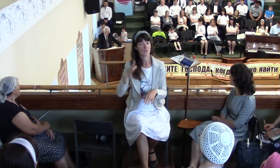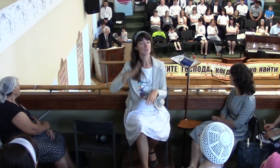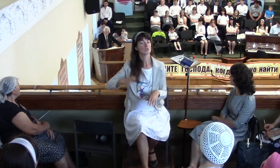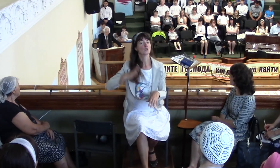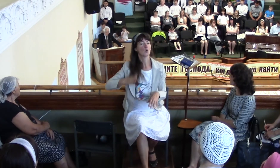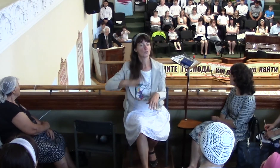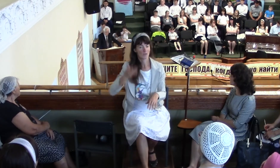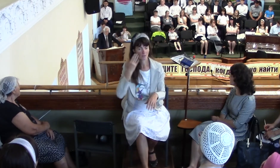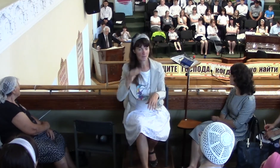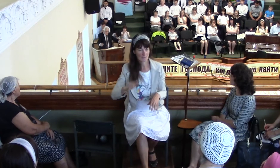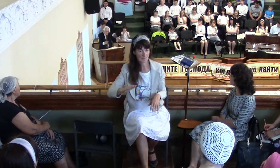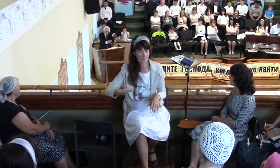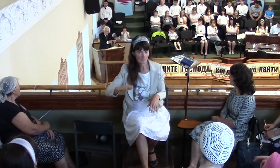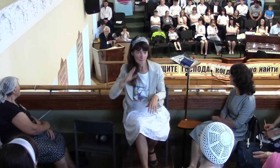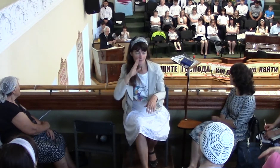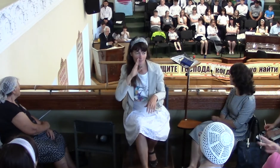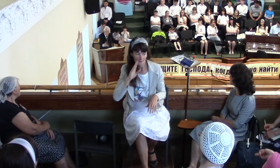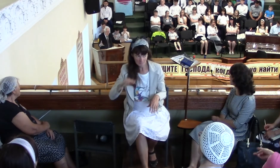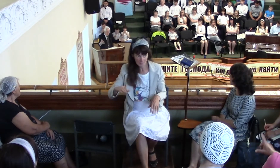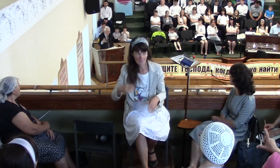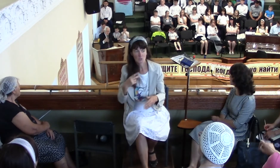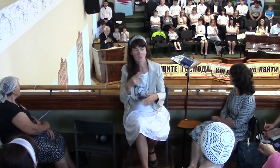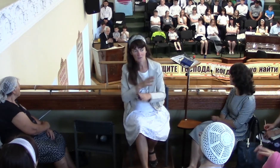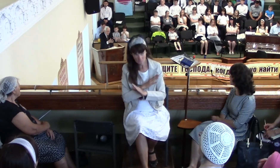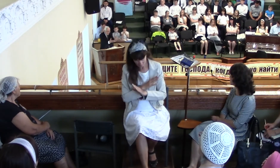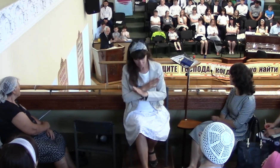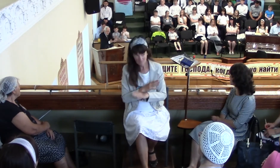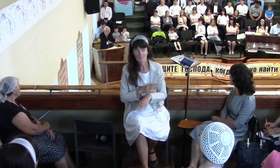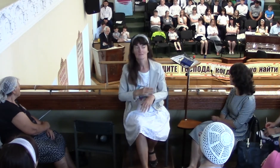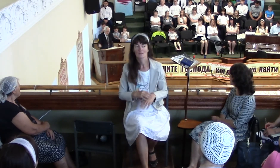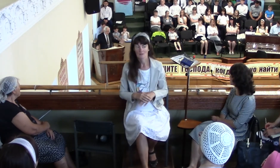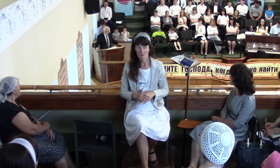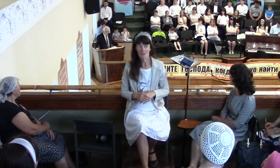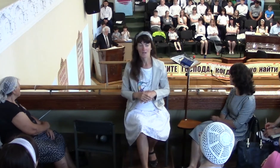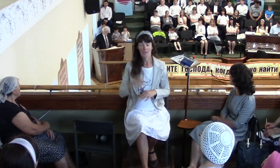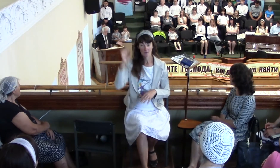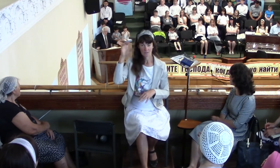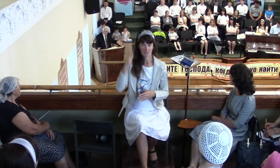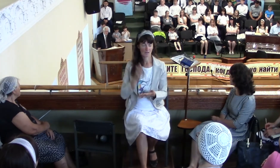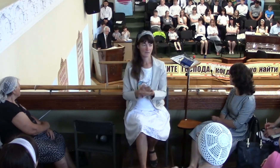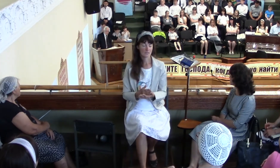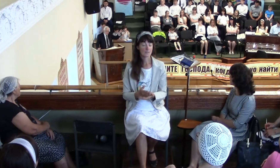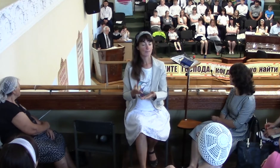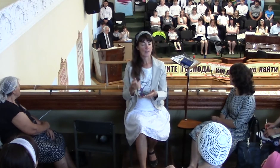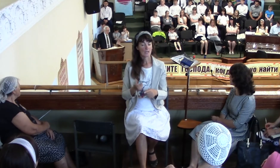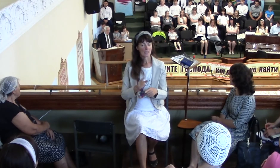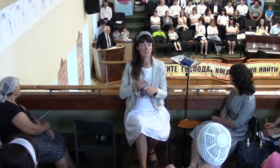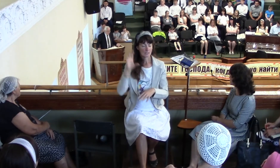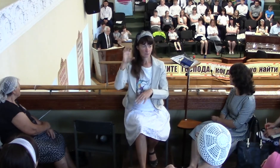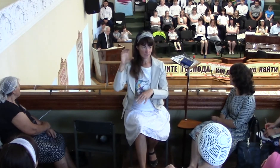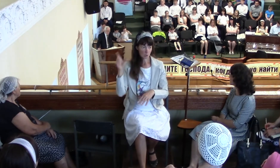Аж ничего. И когда дошло до этого корреспондента, когда все обрушились, а что ж ты ее не спас? Что ж ты не нагнал эту